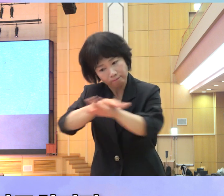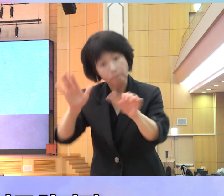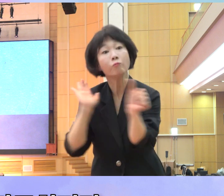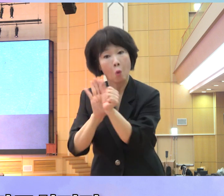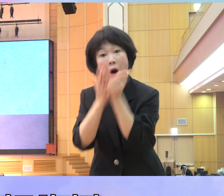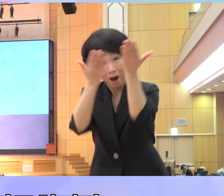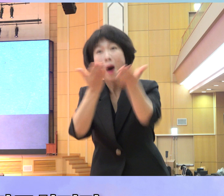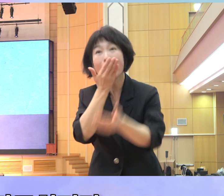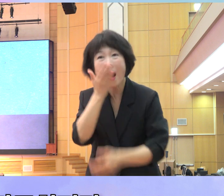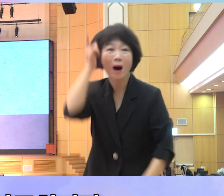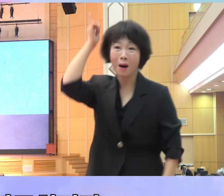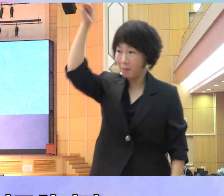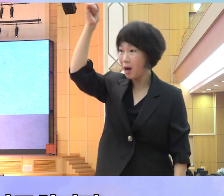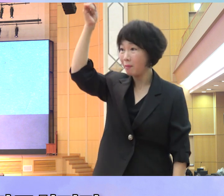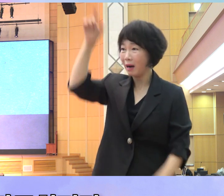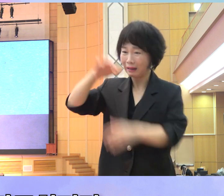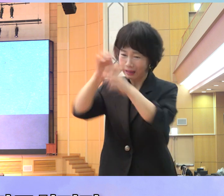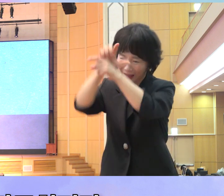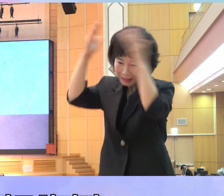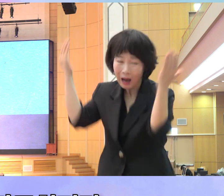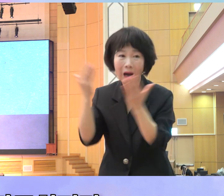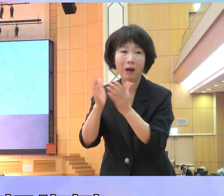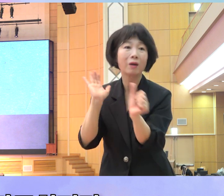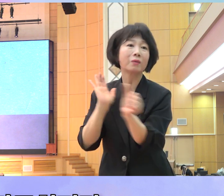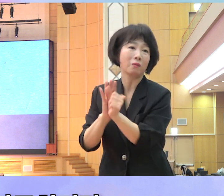할 수 없을 것만 같았던 그런 일을